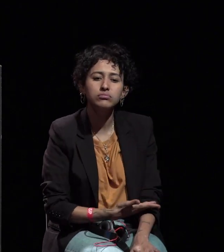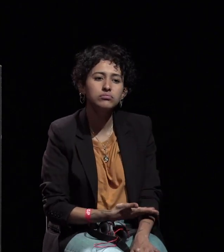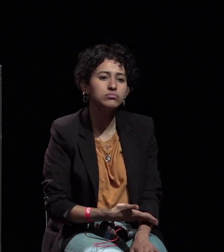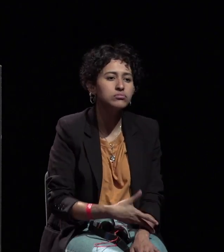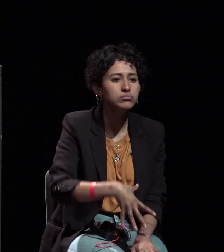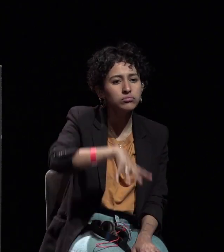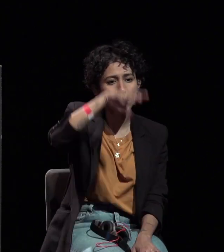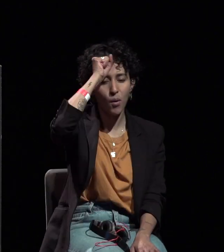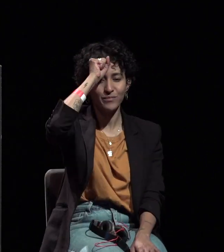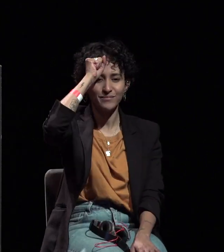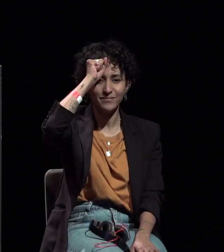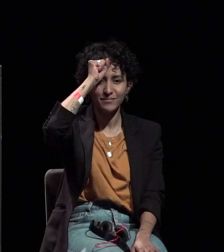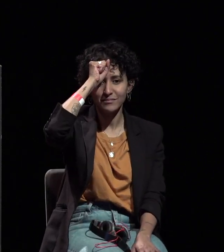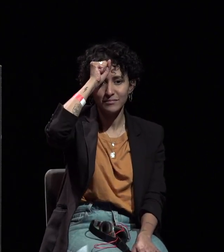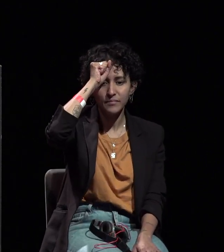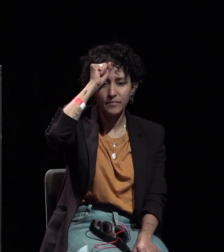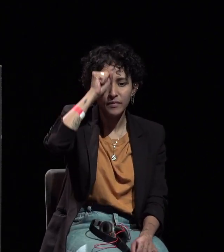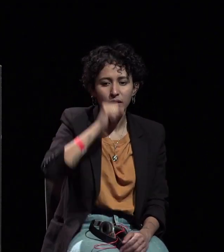xeque